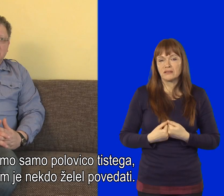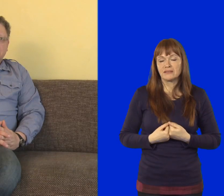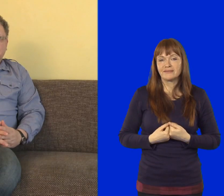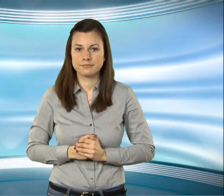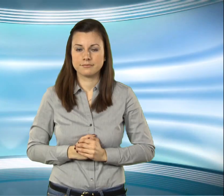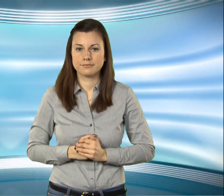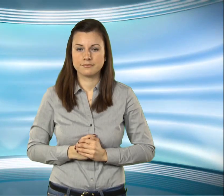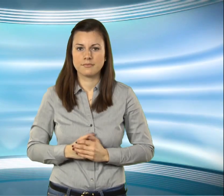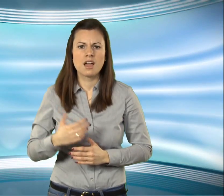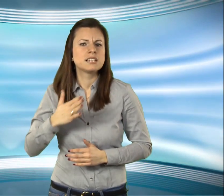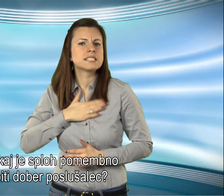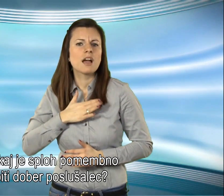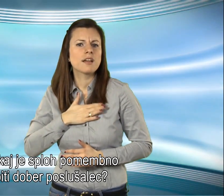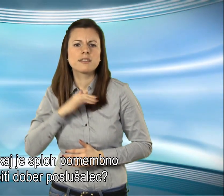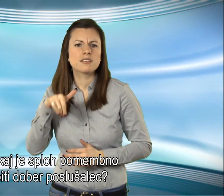povedati, ne?